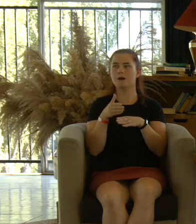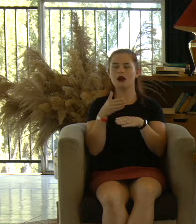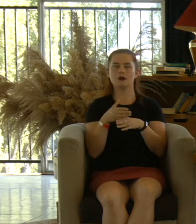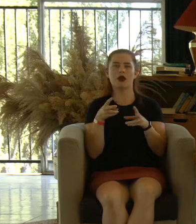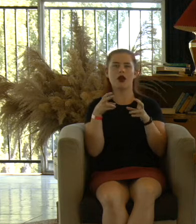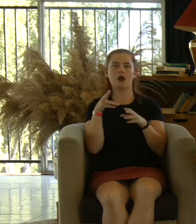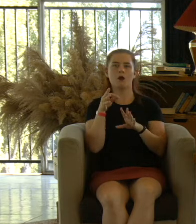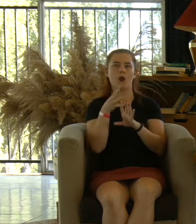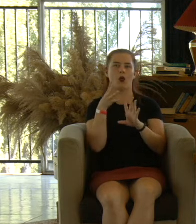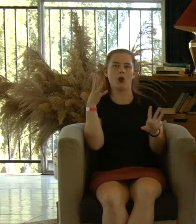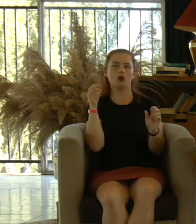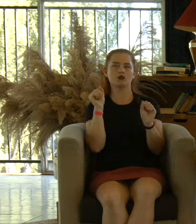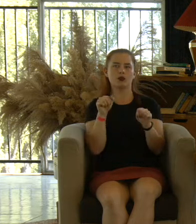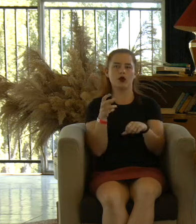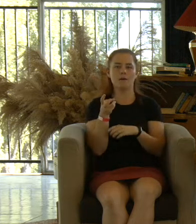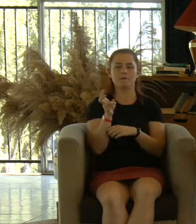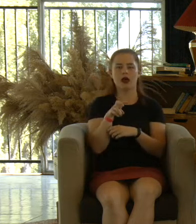да, подходить и